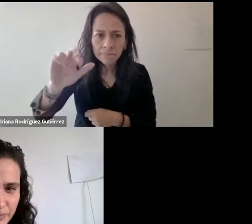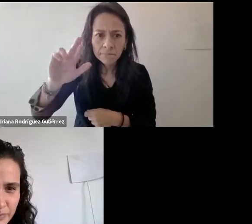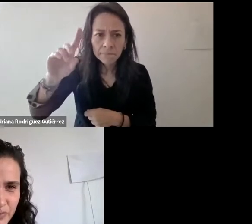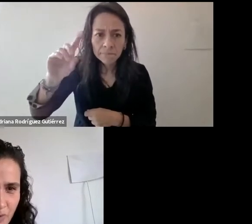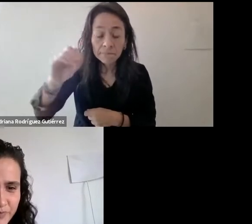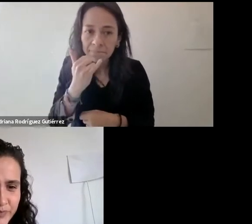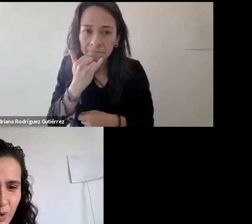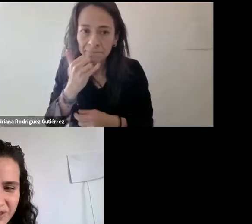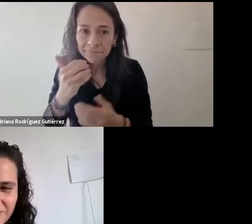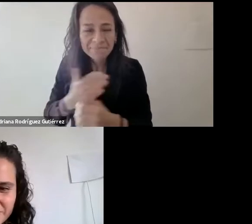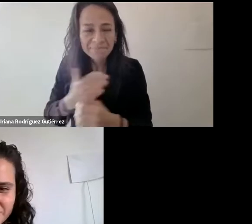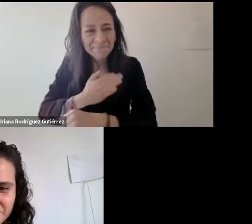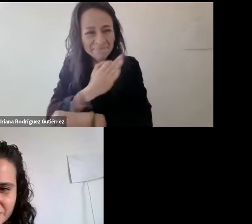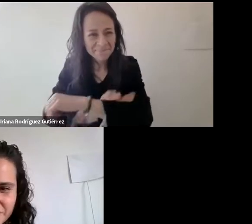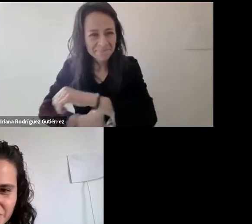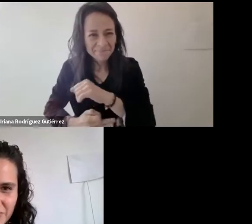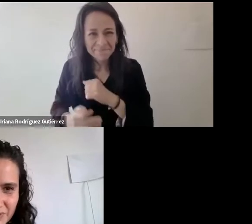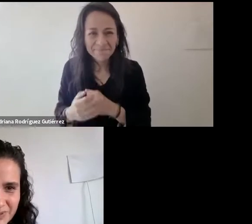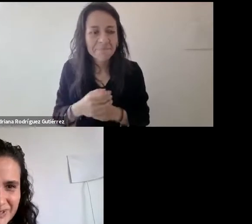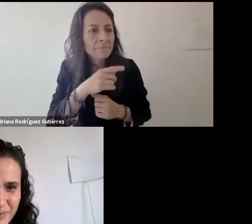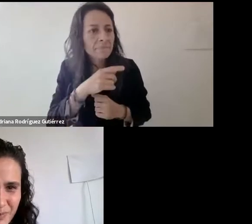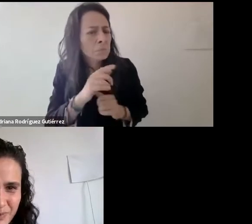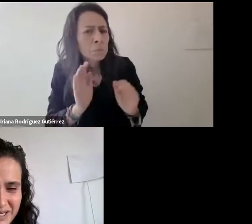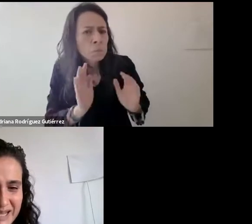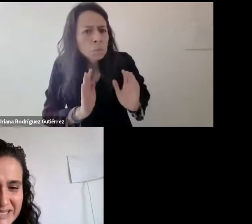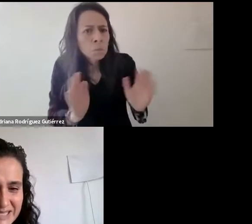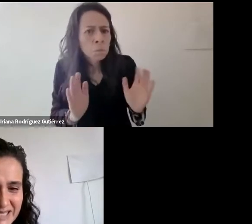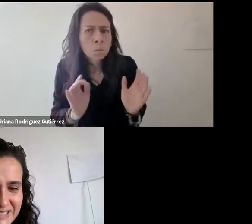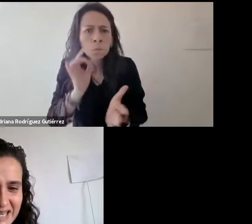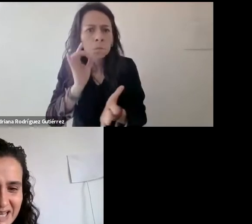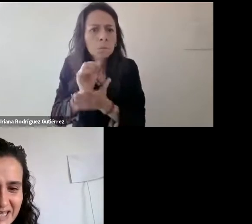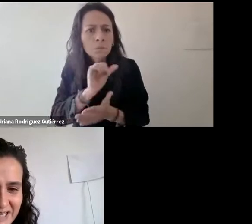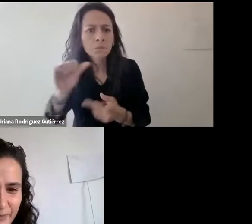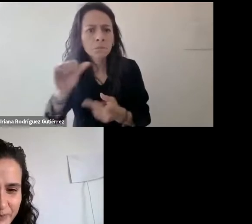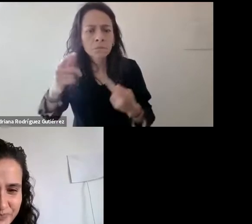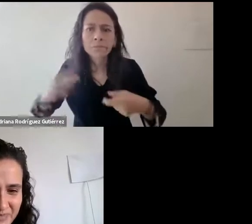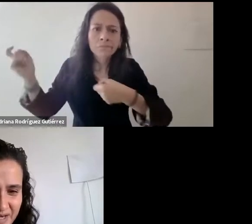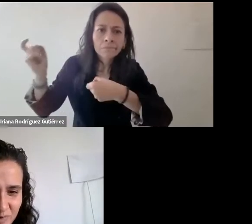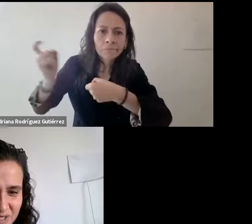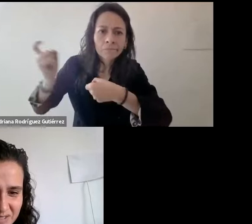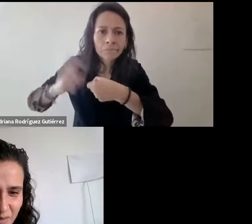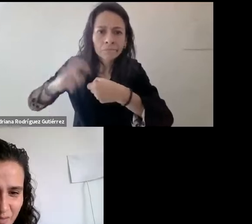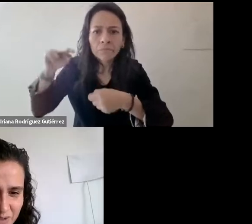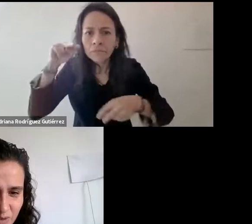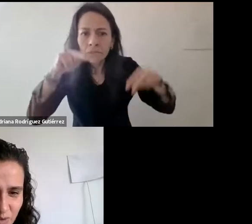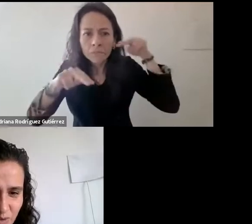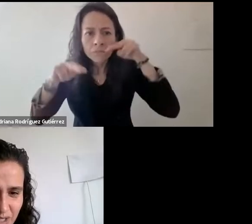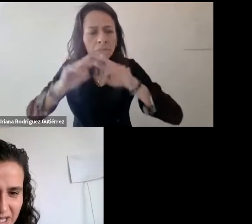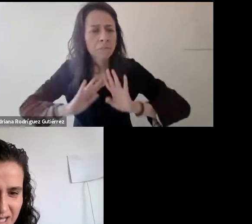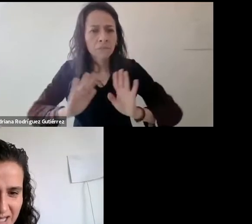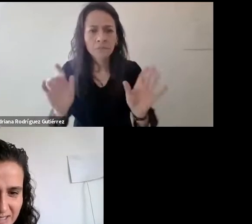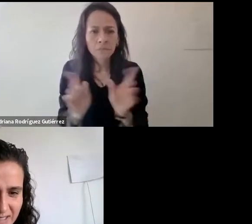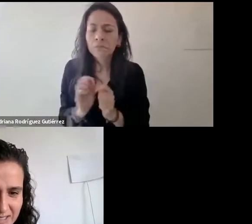No, ¿No? no Ok, los participantes. muy bien. Sí, ya tenemos en este